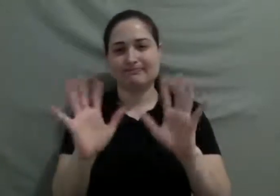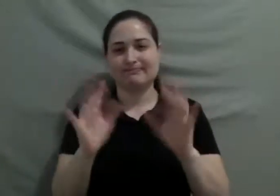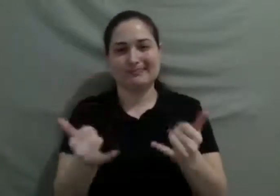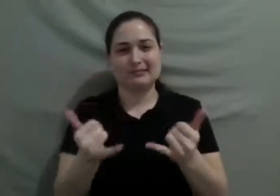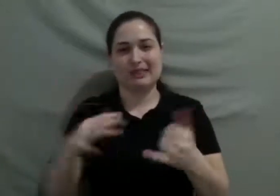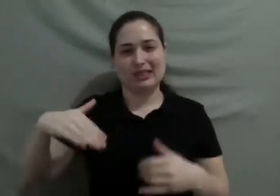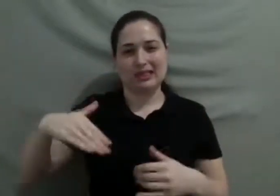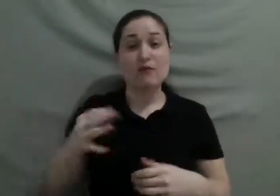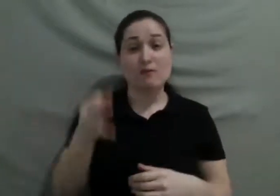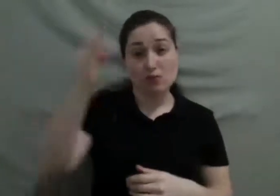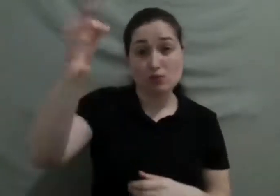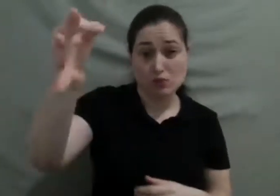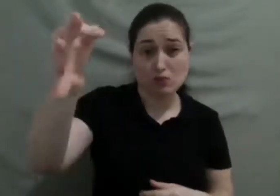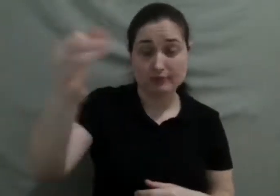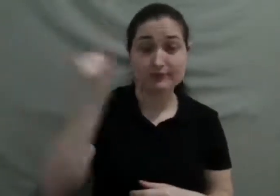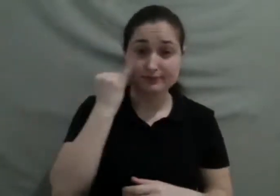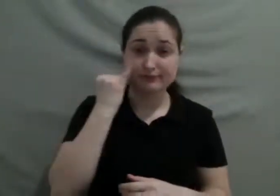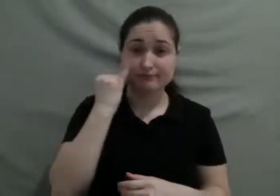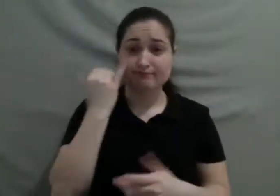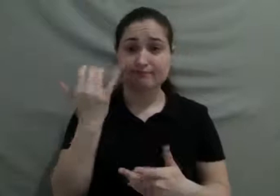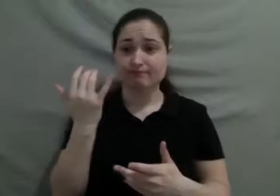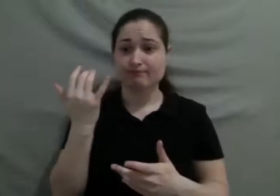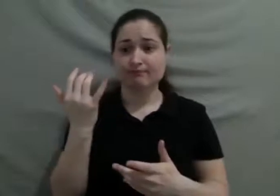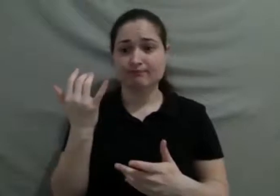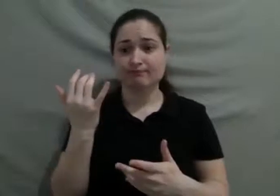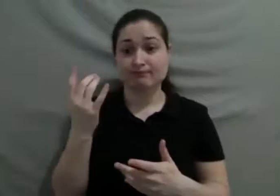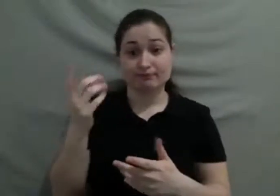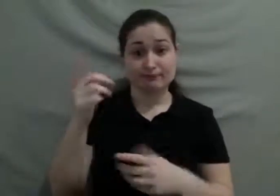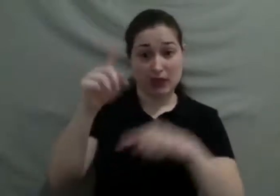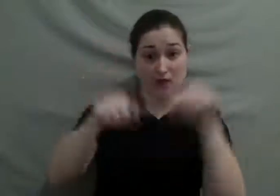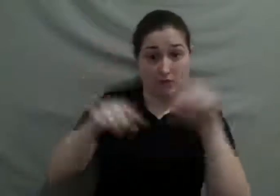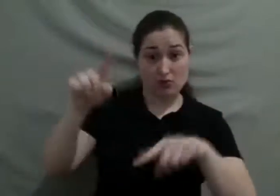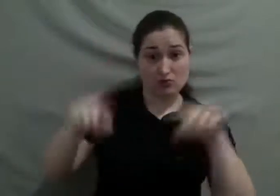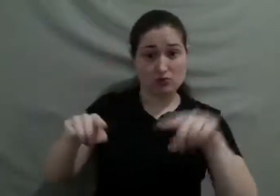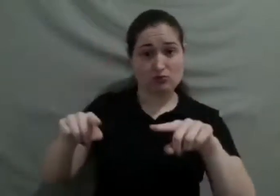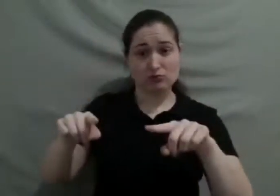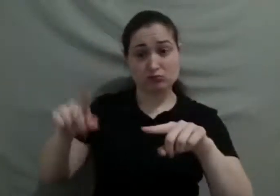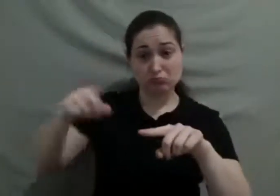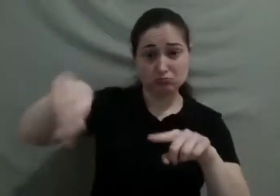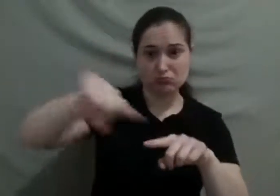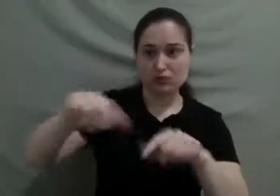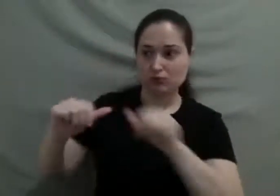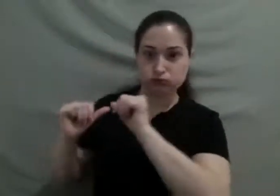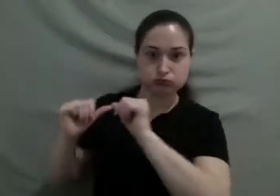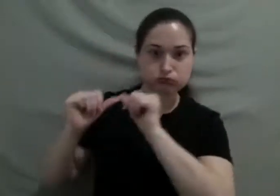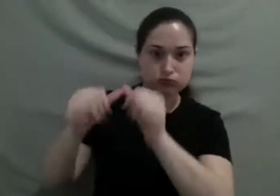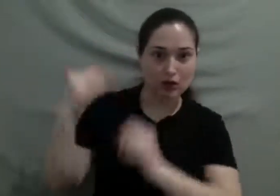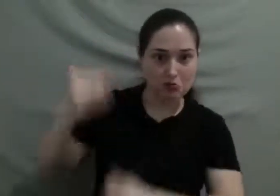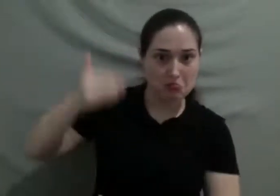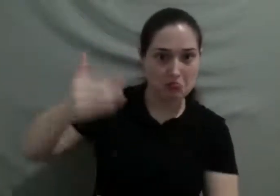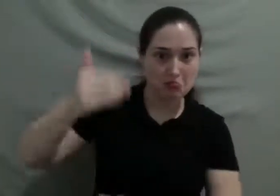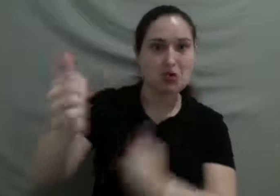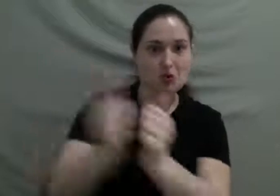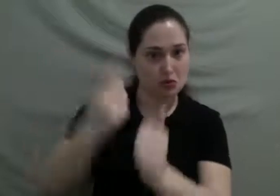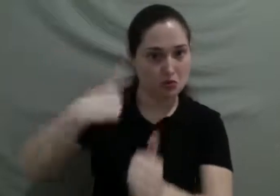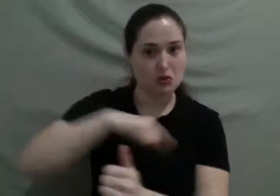quizás en el futuro, si vemos que algunos han hecho todas las participaciones y